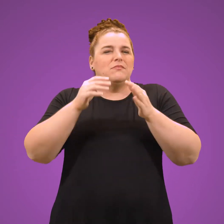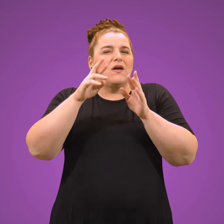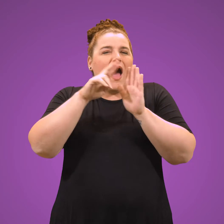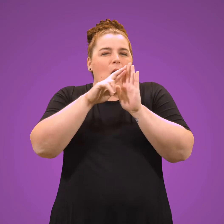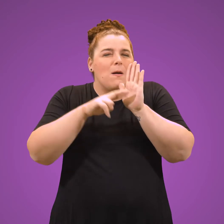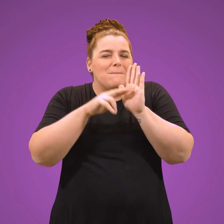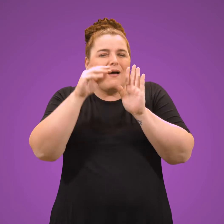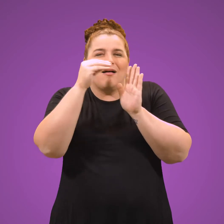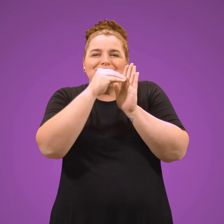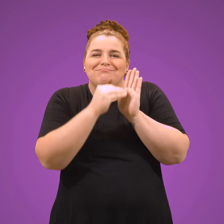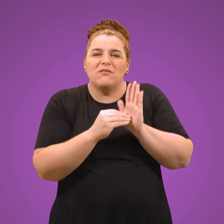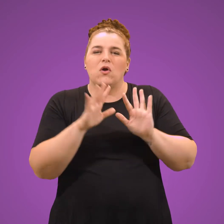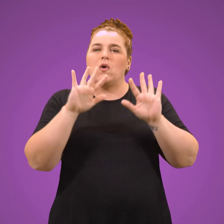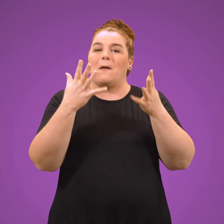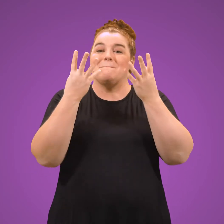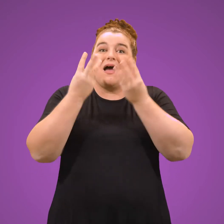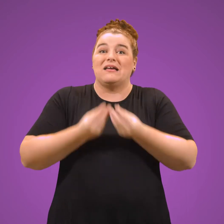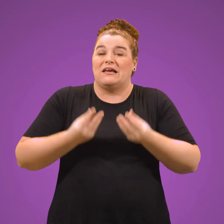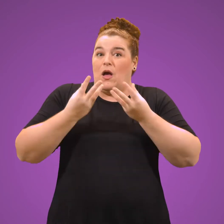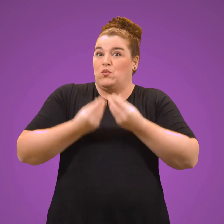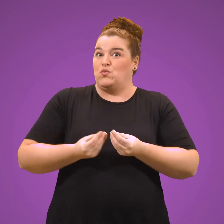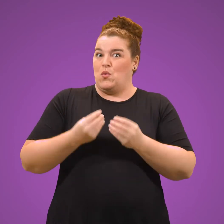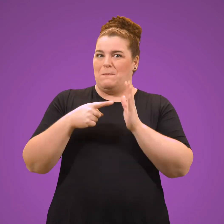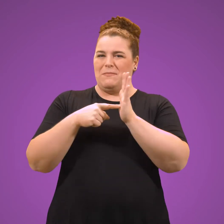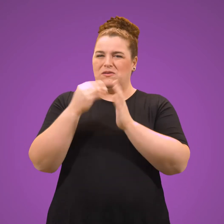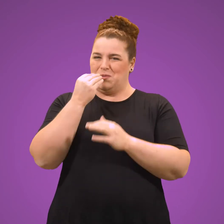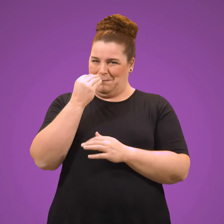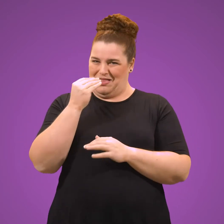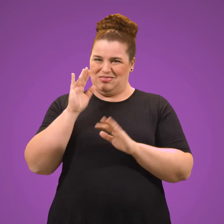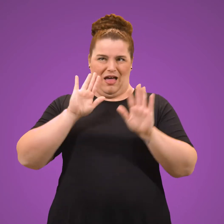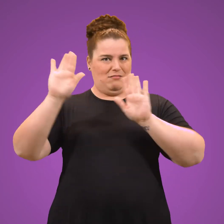montant de la pension alimentaire pour enfants qu'un parent doit payer à l'autre.